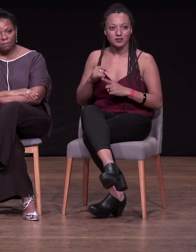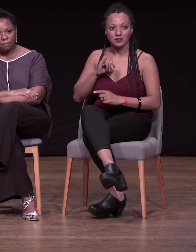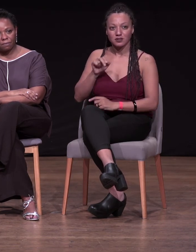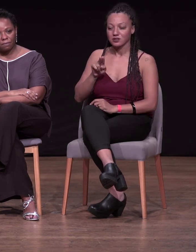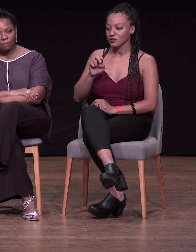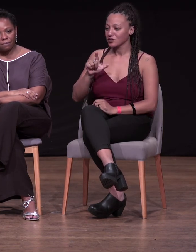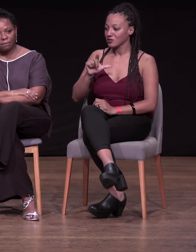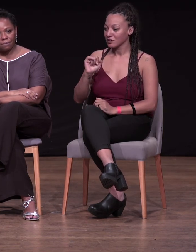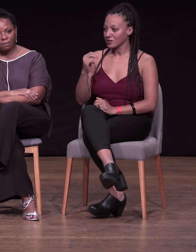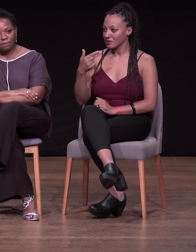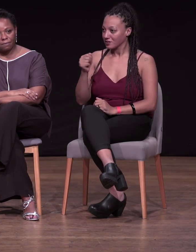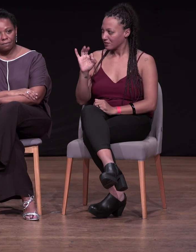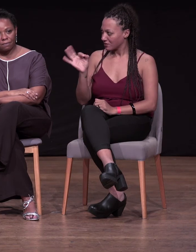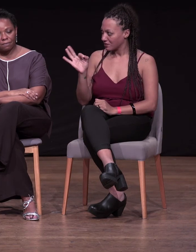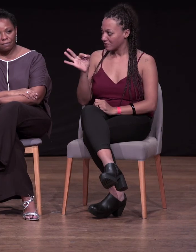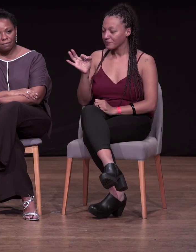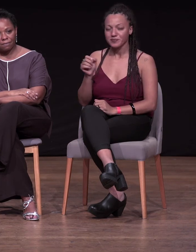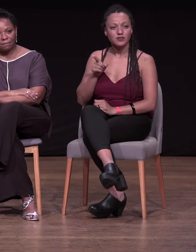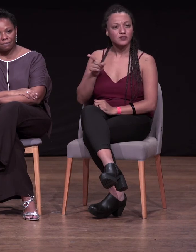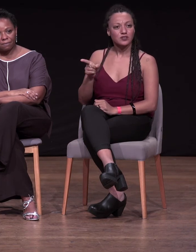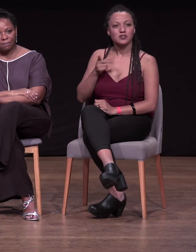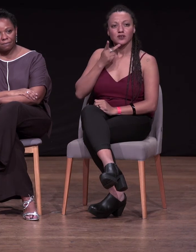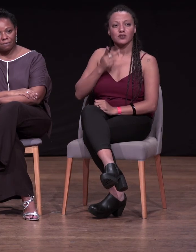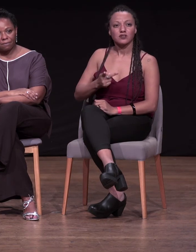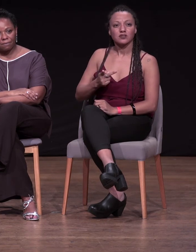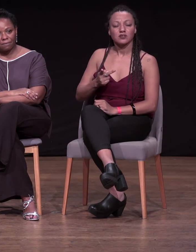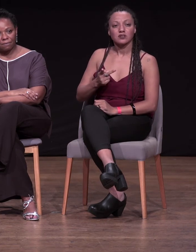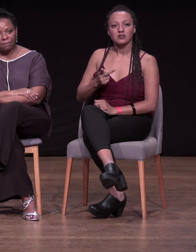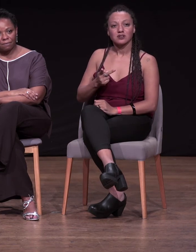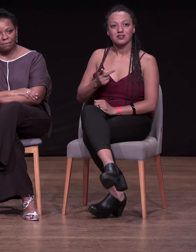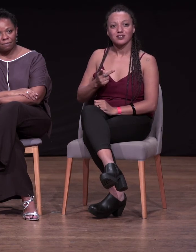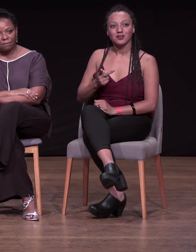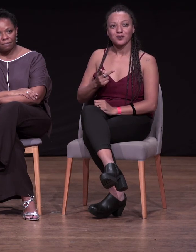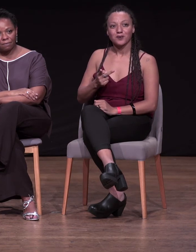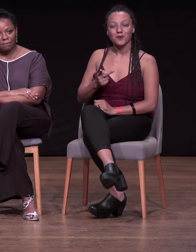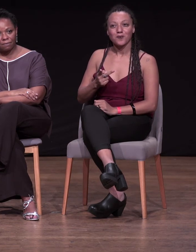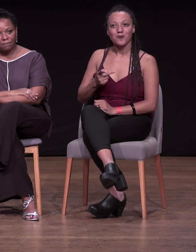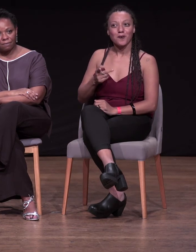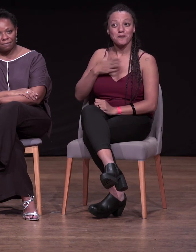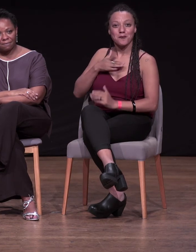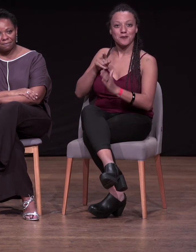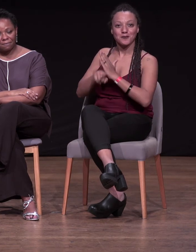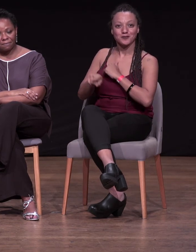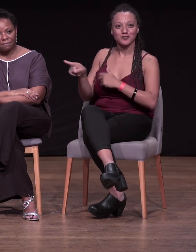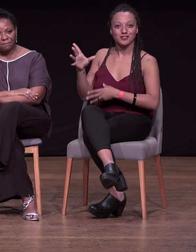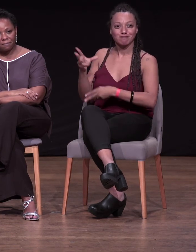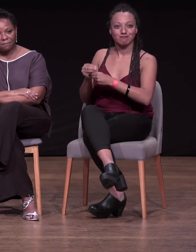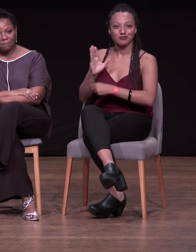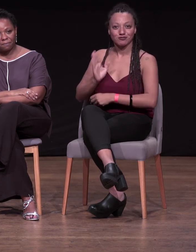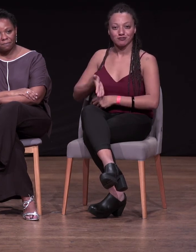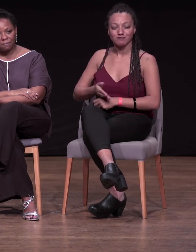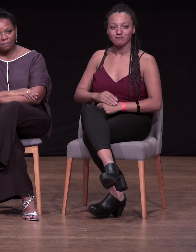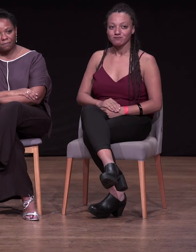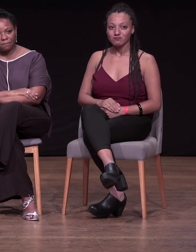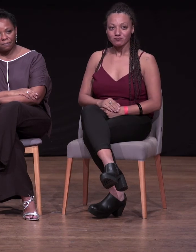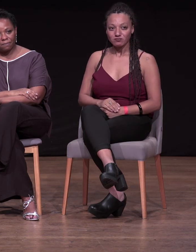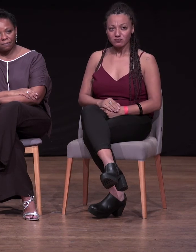né, você falou muito do que eu ia trazer, que é